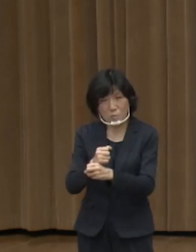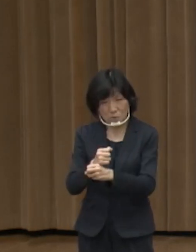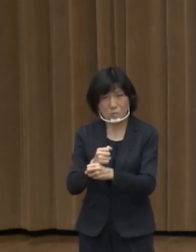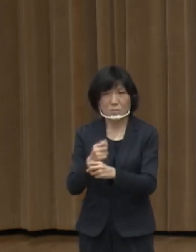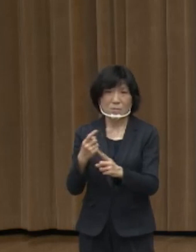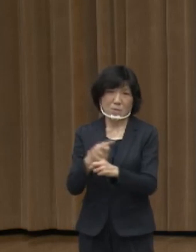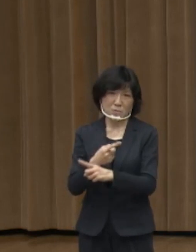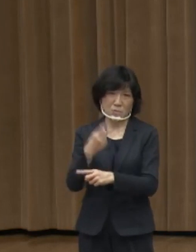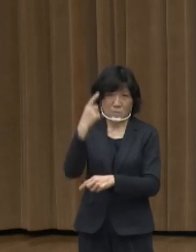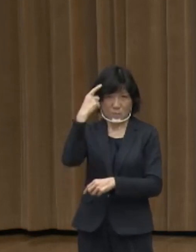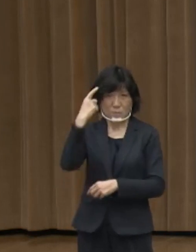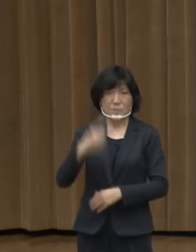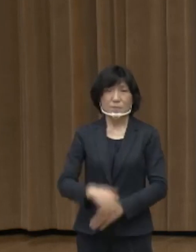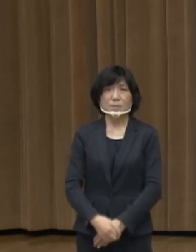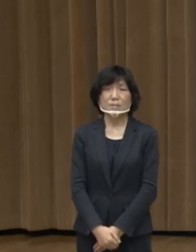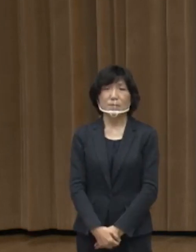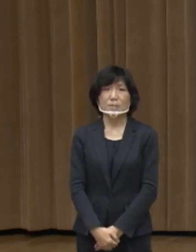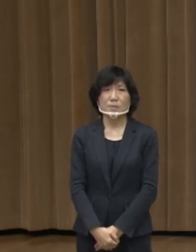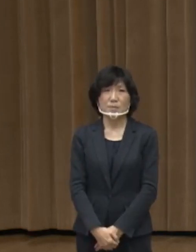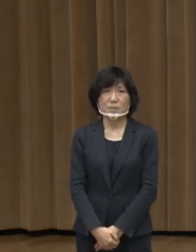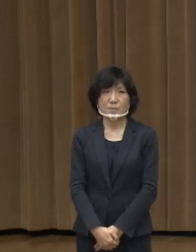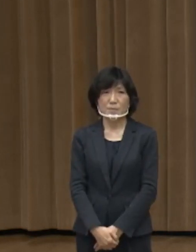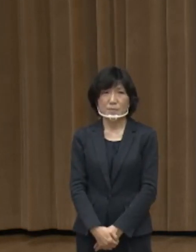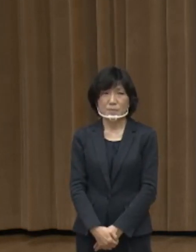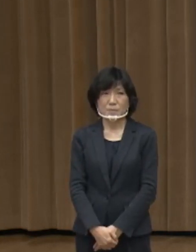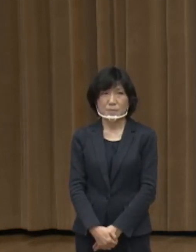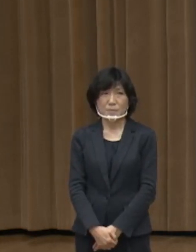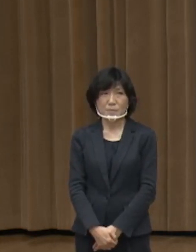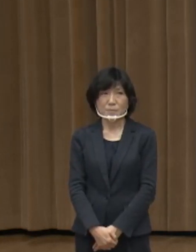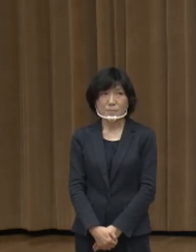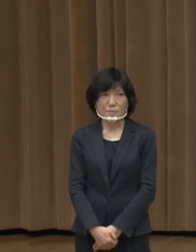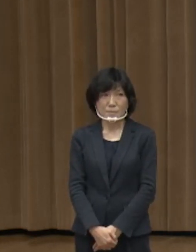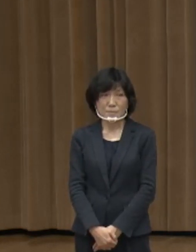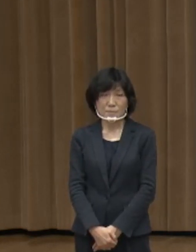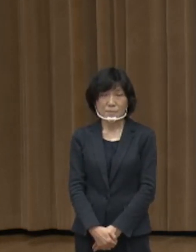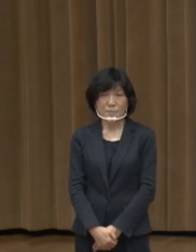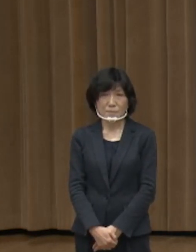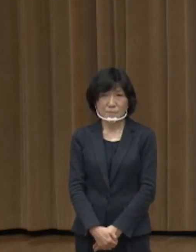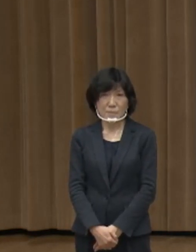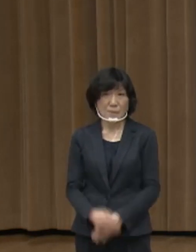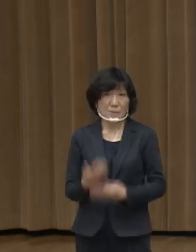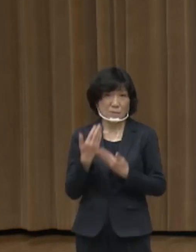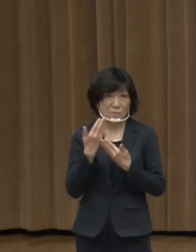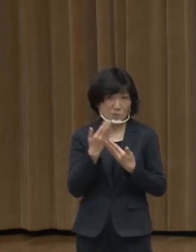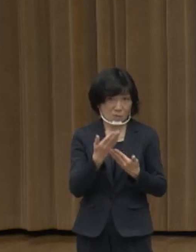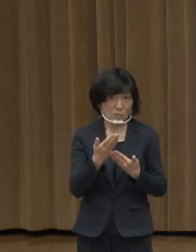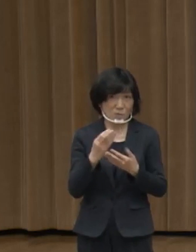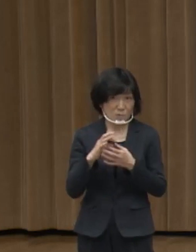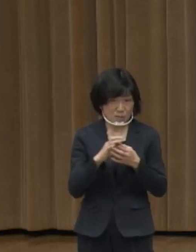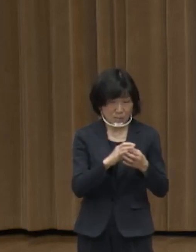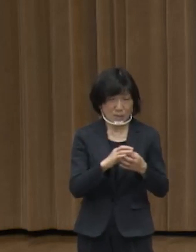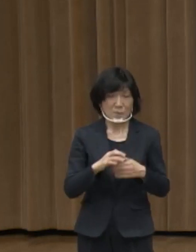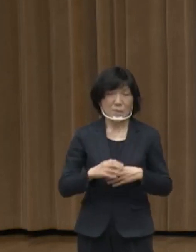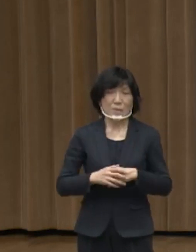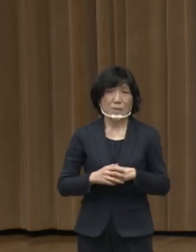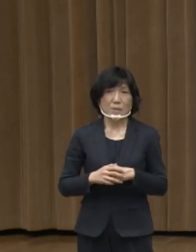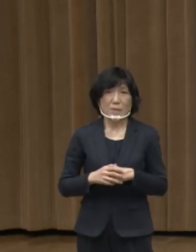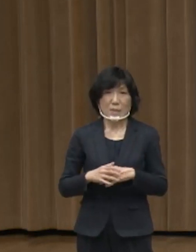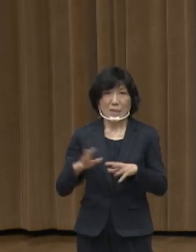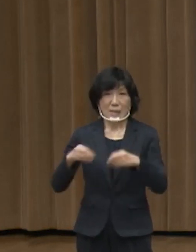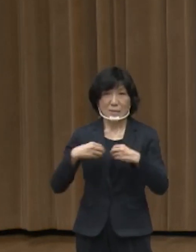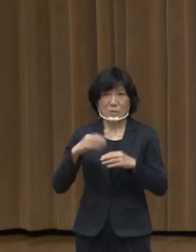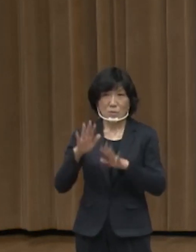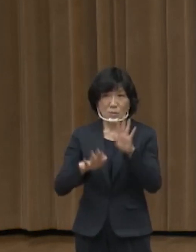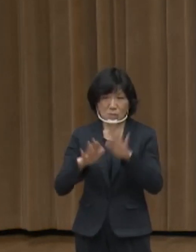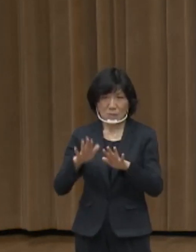があると思っています。 ありがとうございます。それを踏まえてなんですけれども先ほどの現在の感染動向について